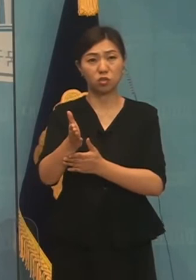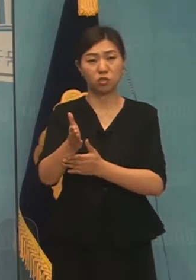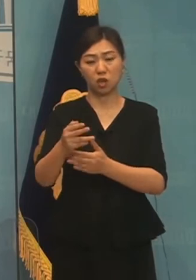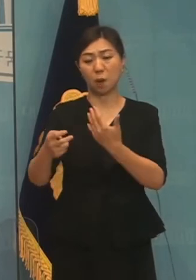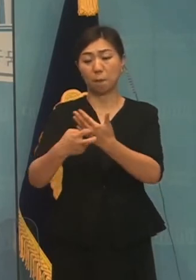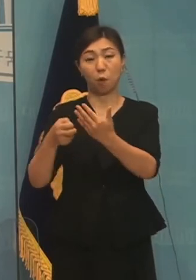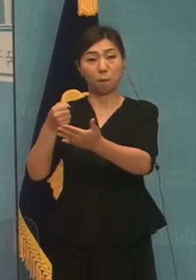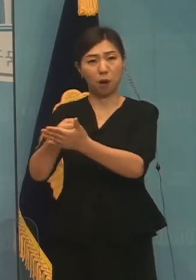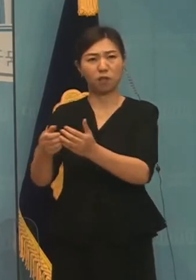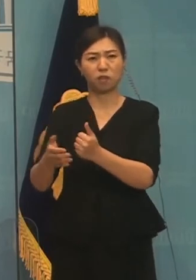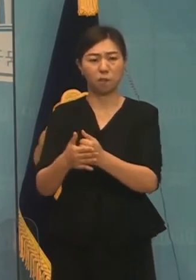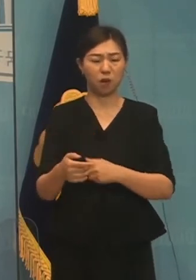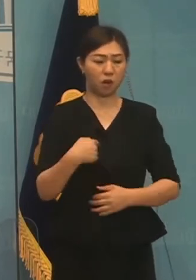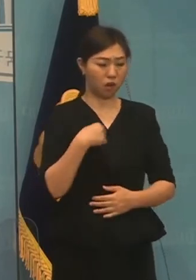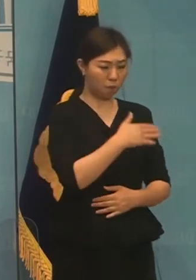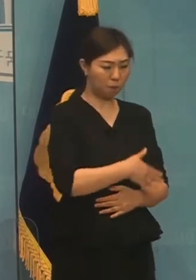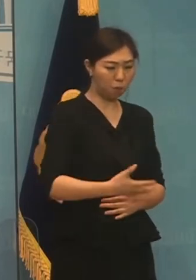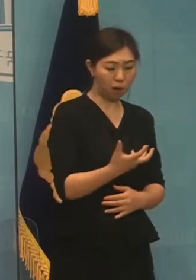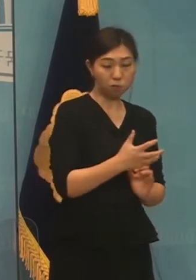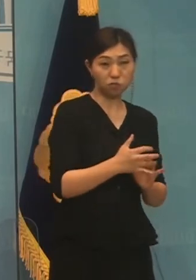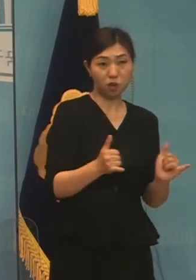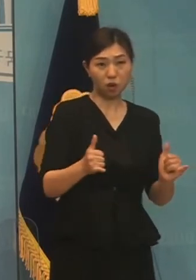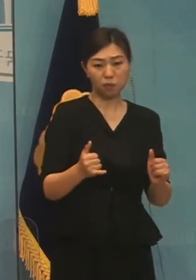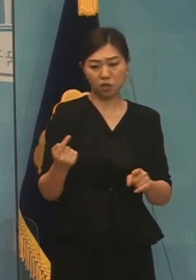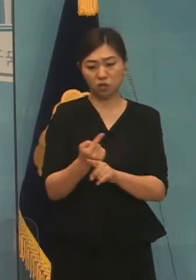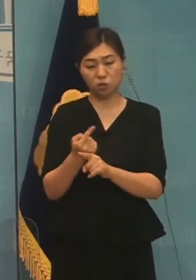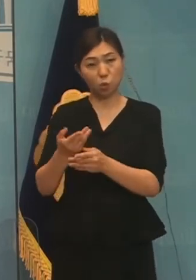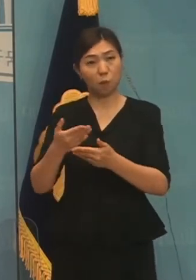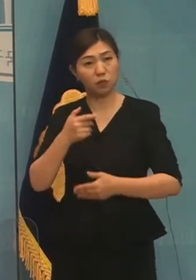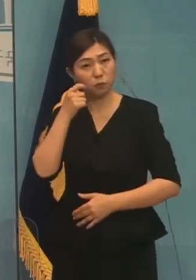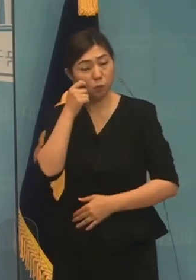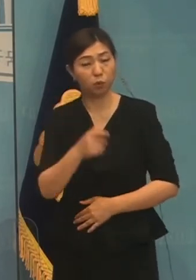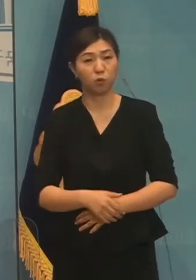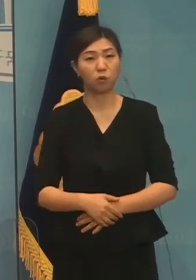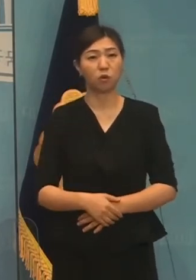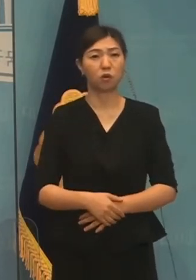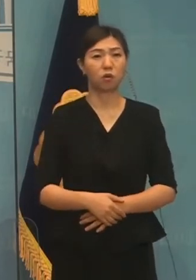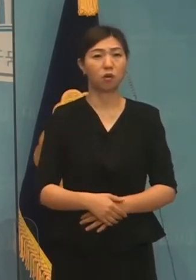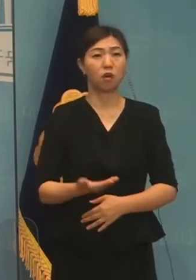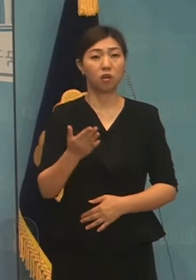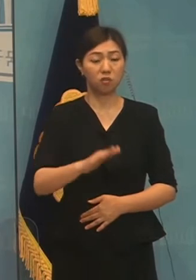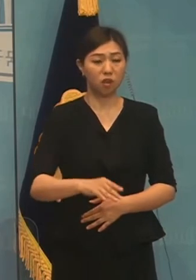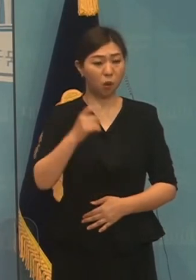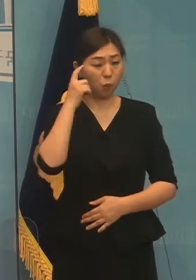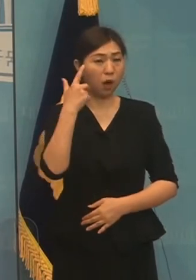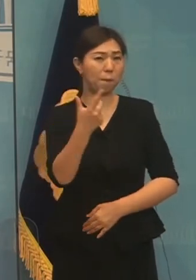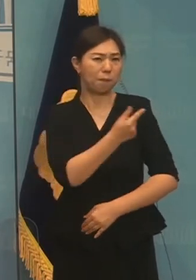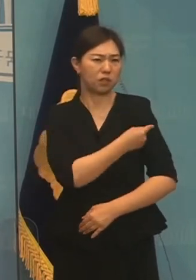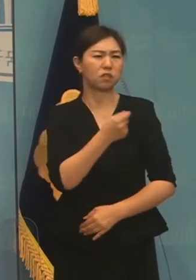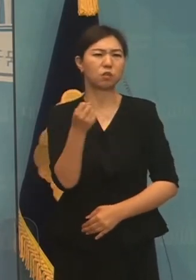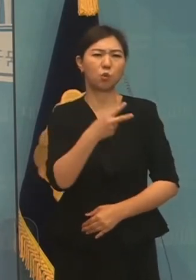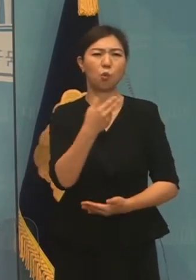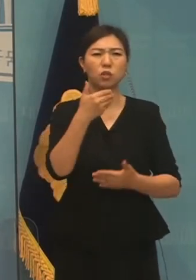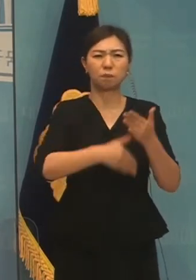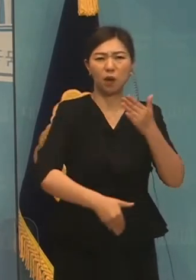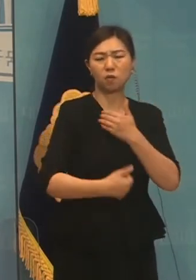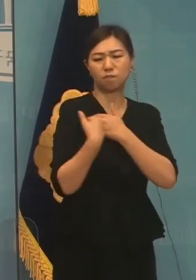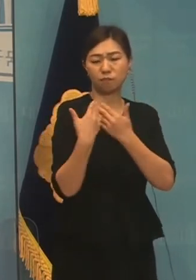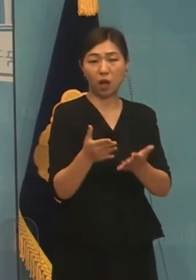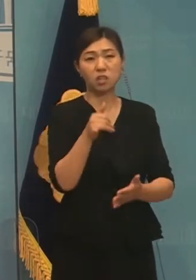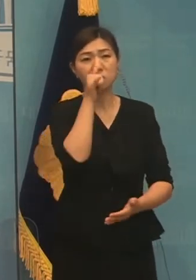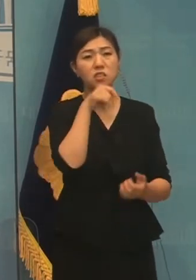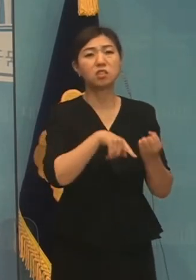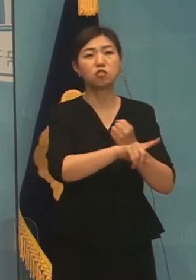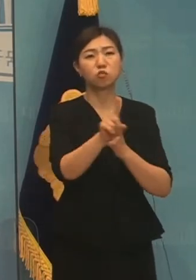어려워졌습니다. 백신 접종에서마저 차별과 배제가 있어서는 안 될 것입니다. 전례